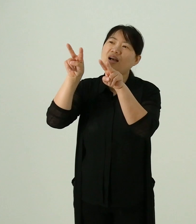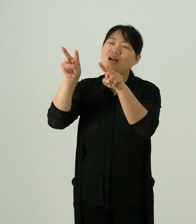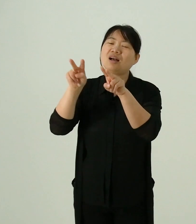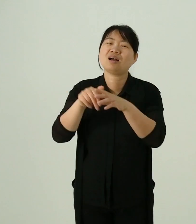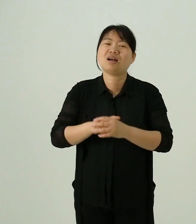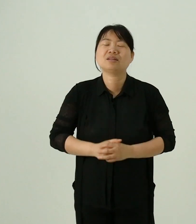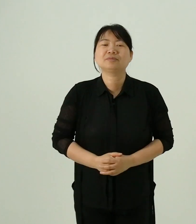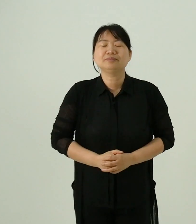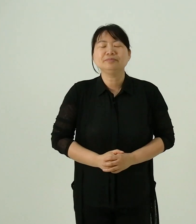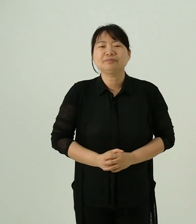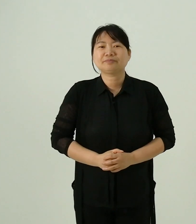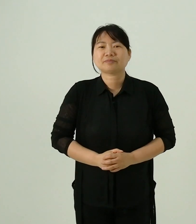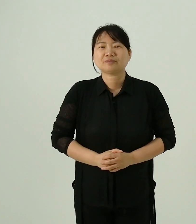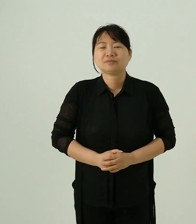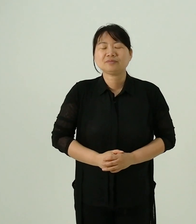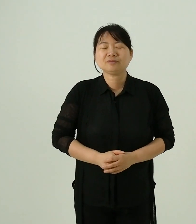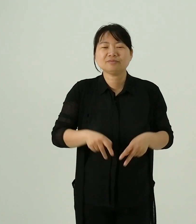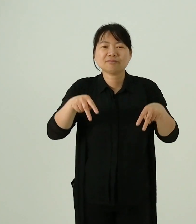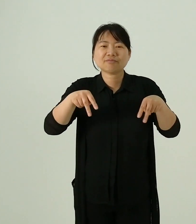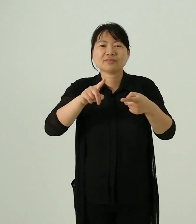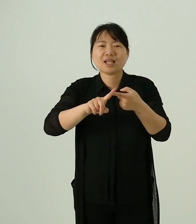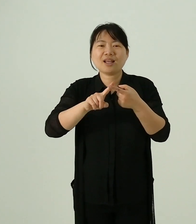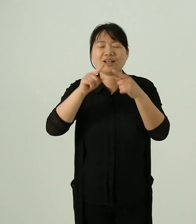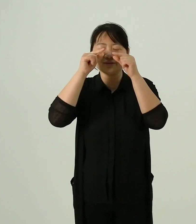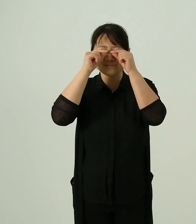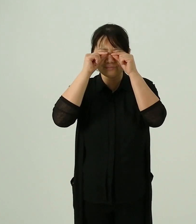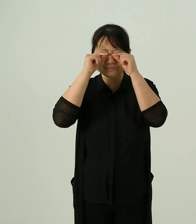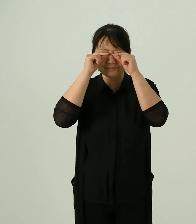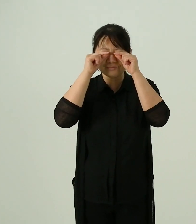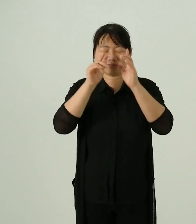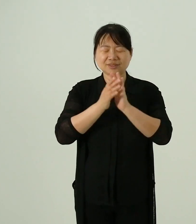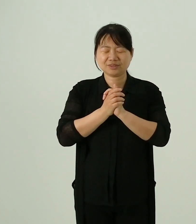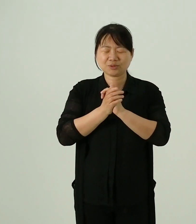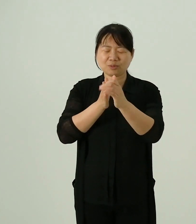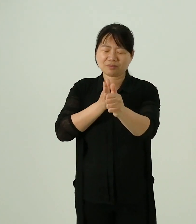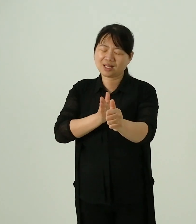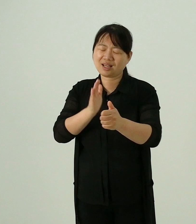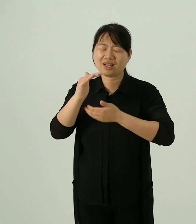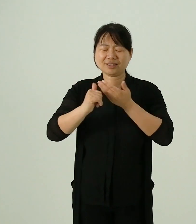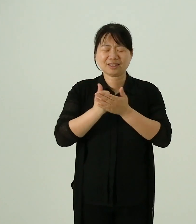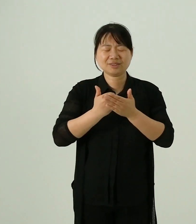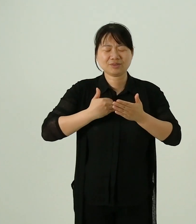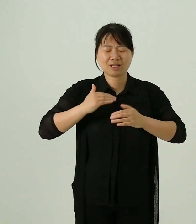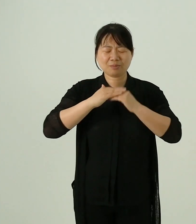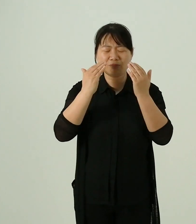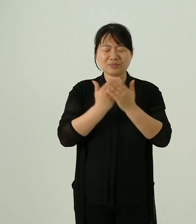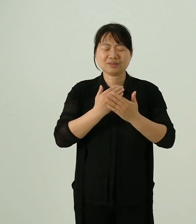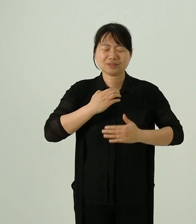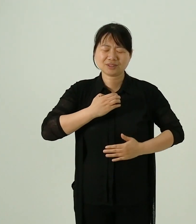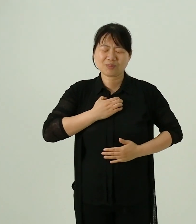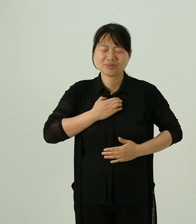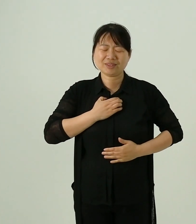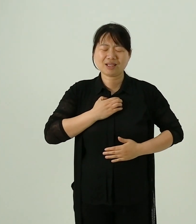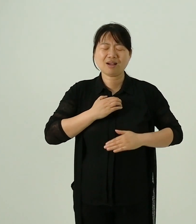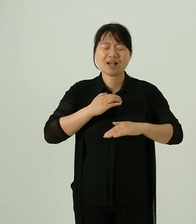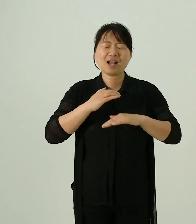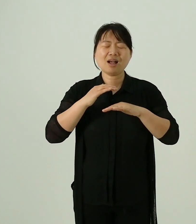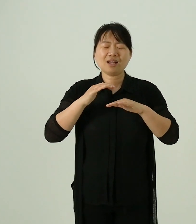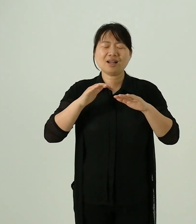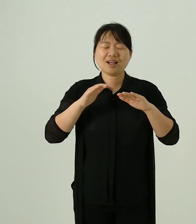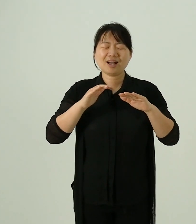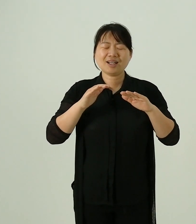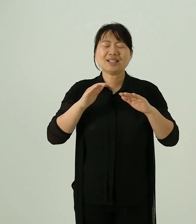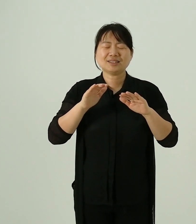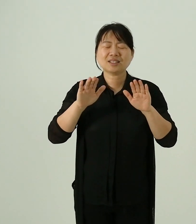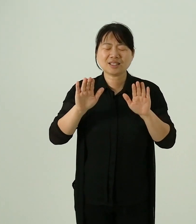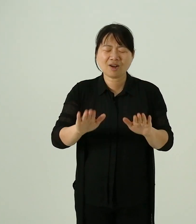바라봅니다. 우리 서신 채로 눈을 감고 기도합니다. 하나님이 내 모든 염려에 현실이 되게 하여